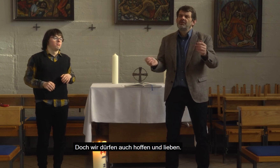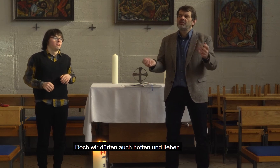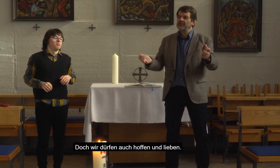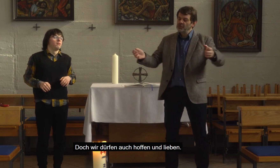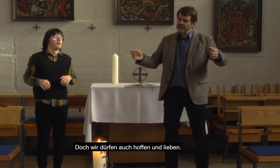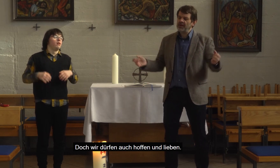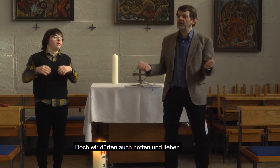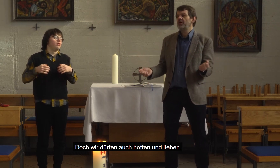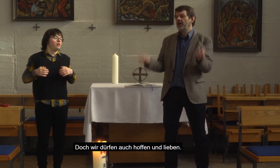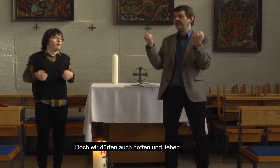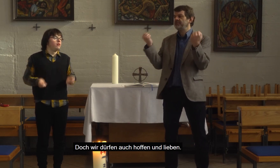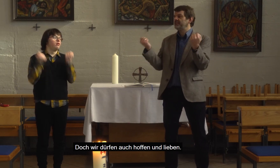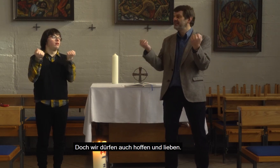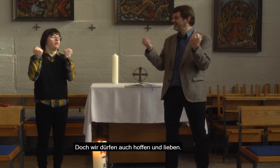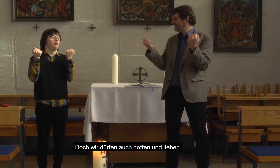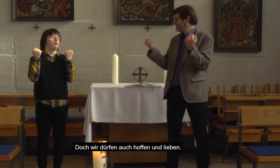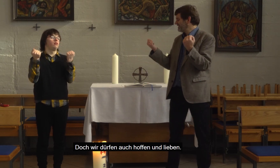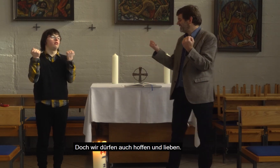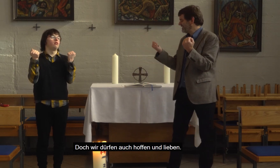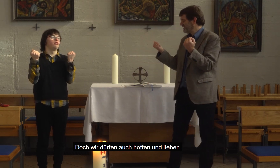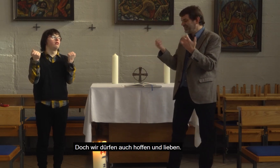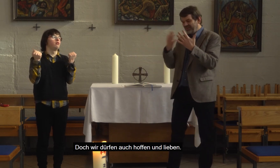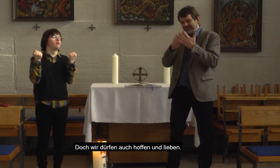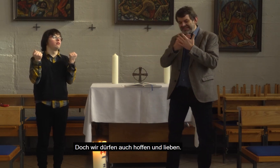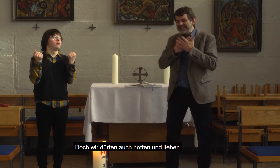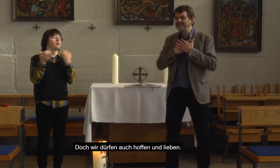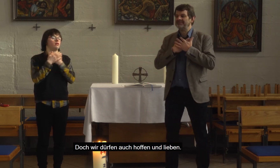Doch wir dürfen auch hoffen und lieben.